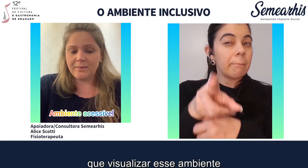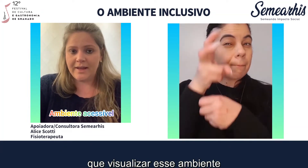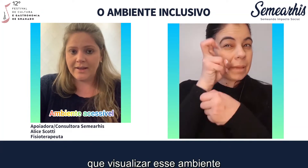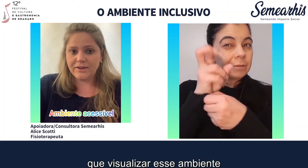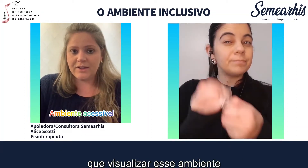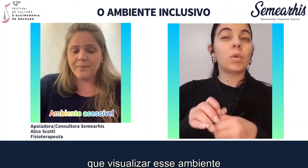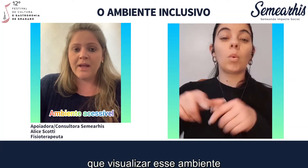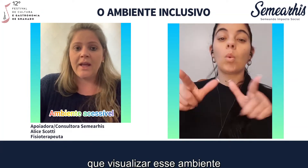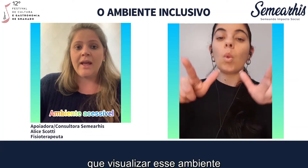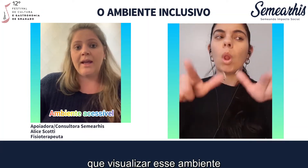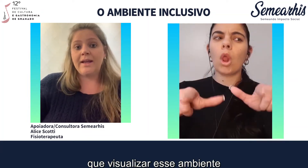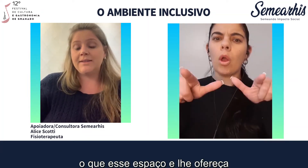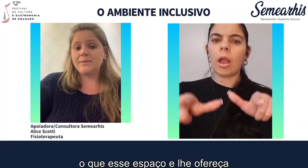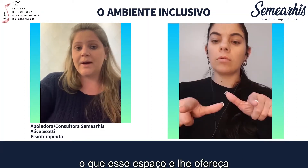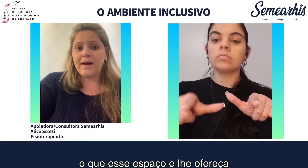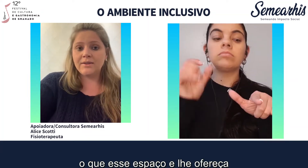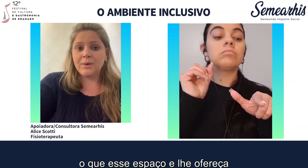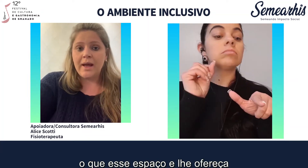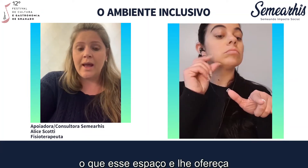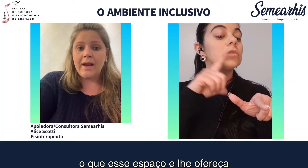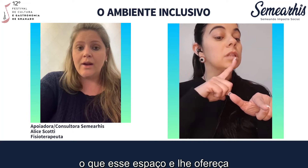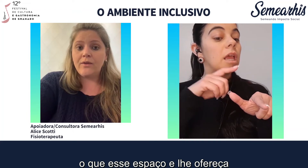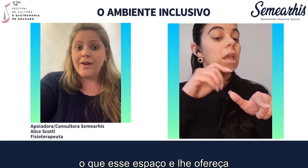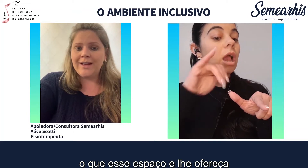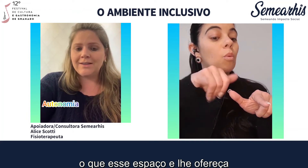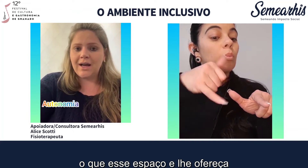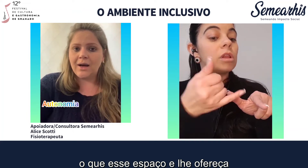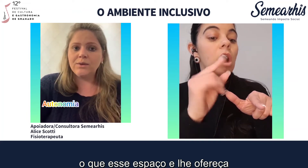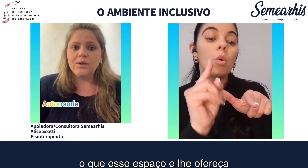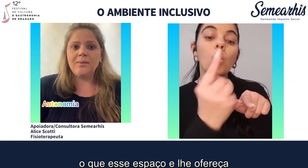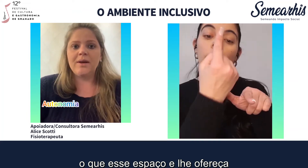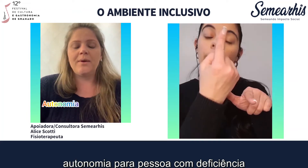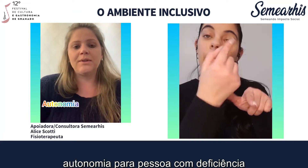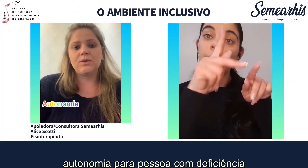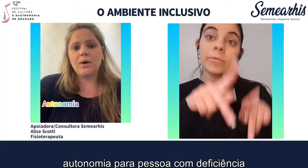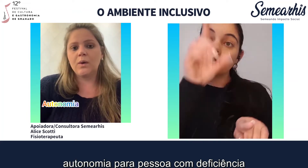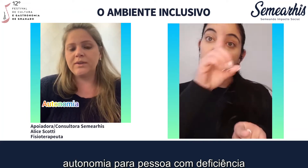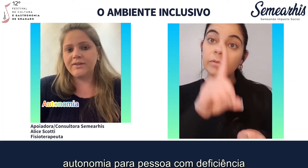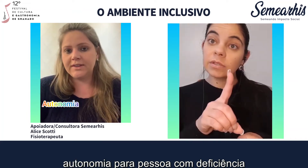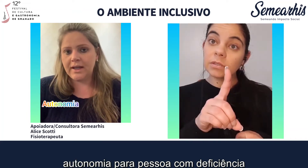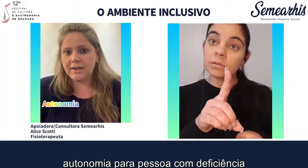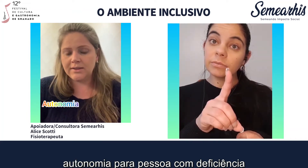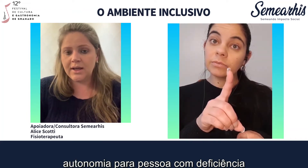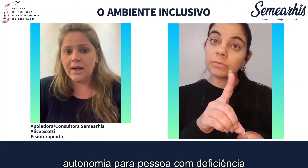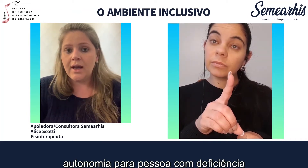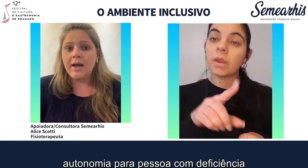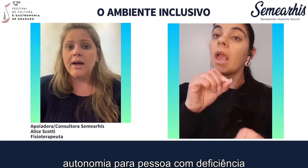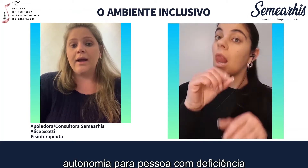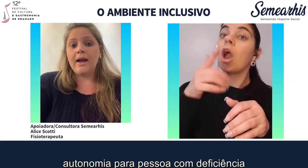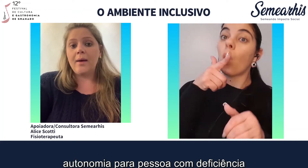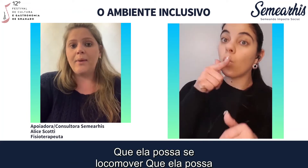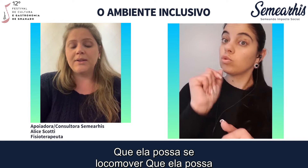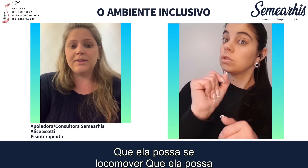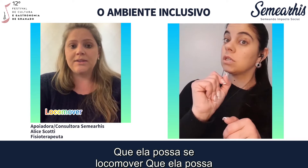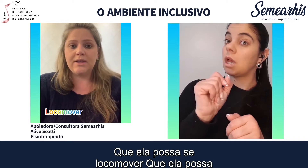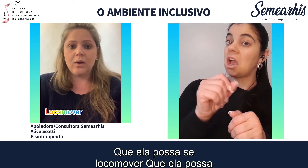esse ambiente, que esse espaço, ele ofereça autonomia para a pessoa com deficiência, que